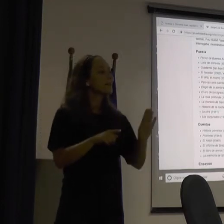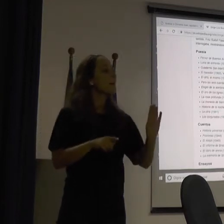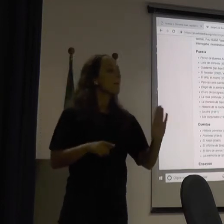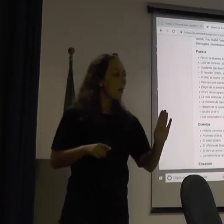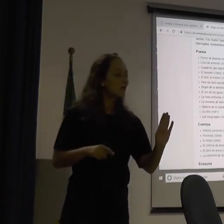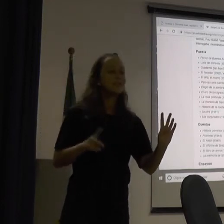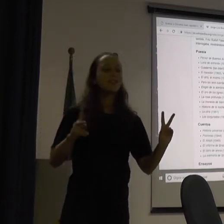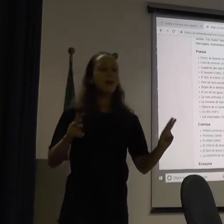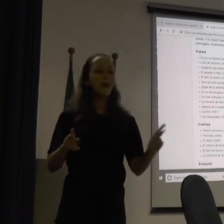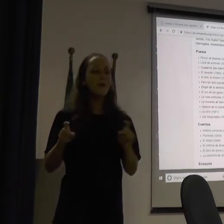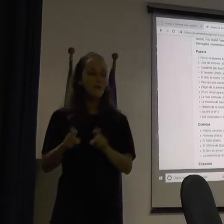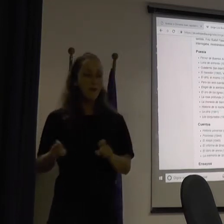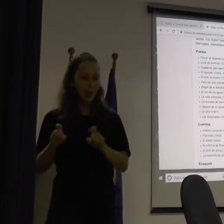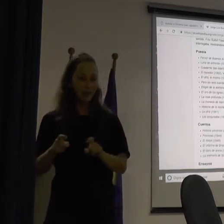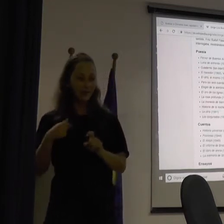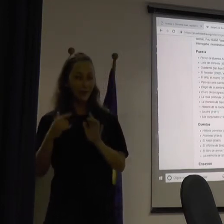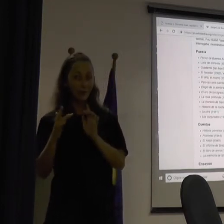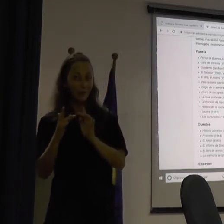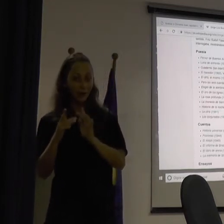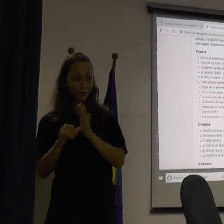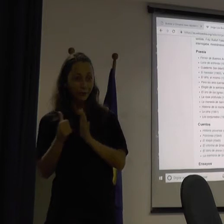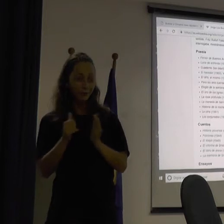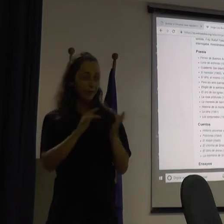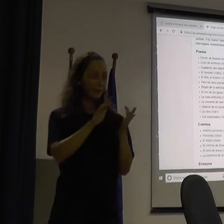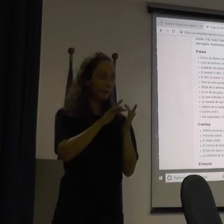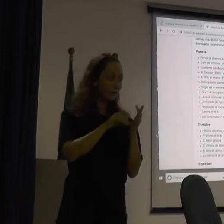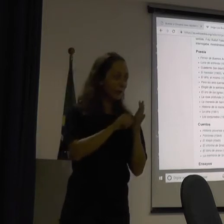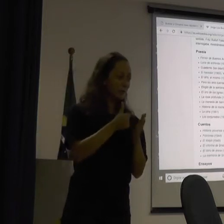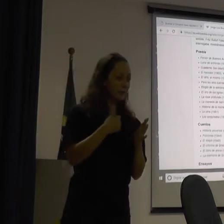assim, né? Tive reação. E depois, como acontece muito, né, o ódio vira paixão,